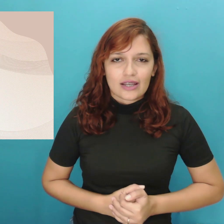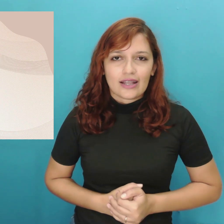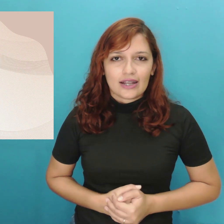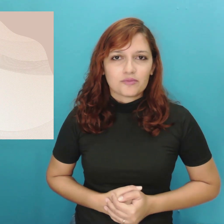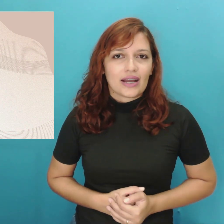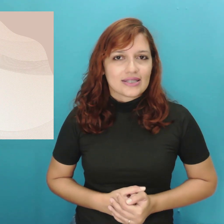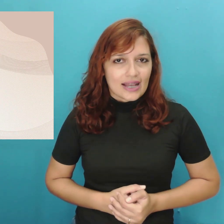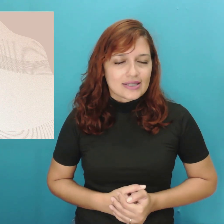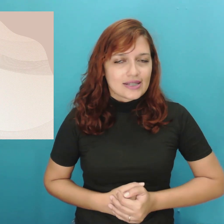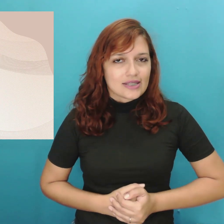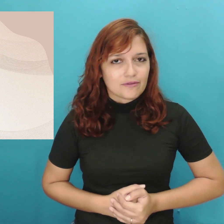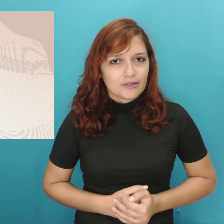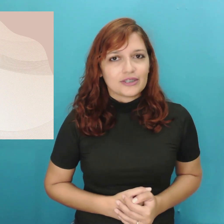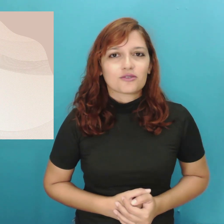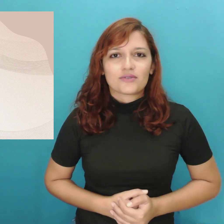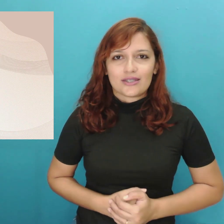sociedade mais acessível e inclusiva.